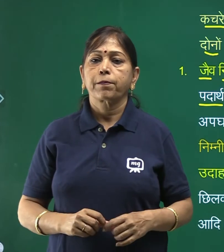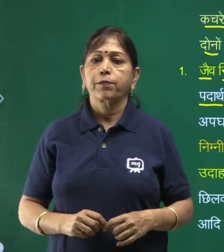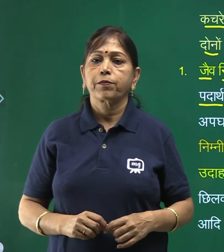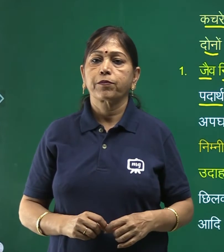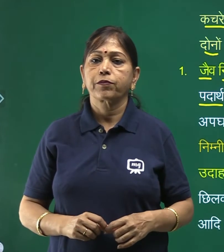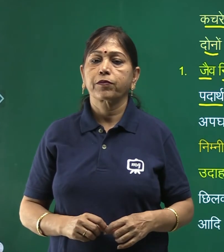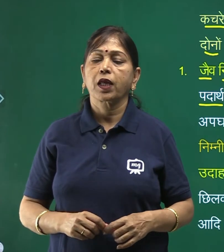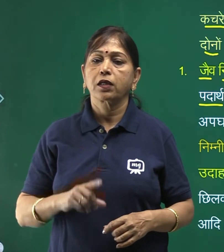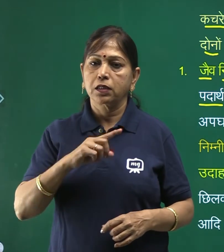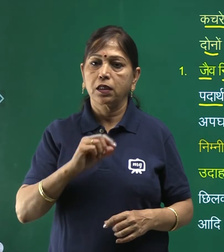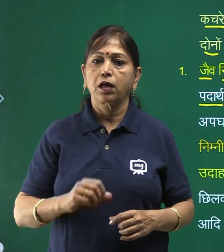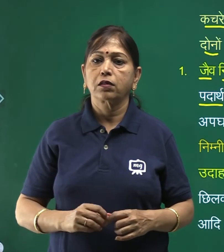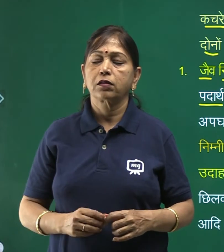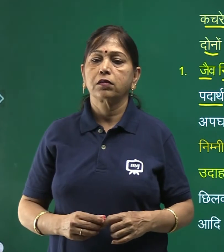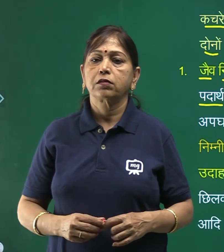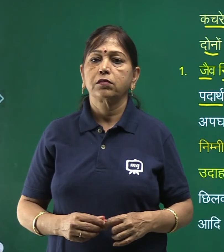जिनका